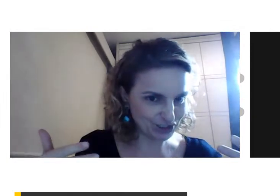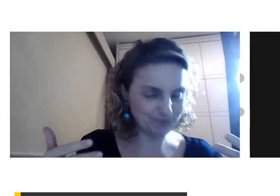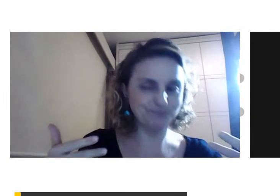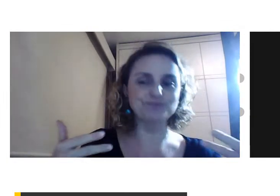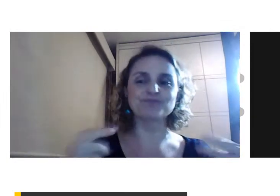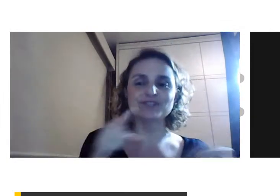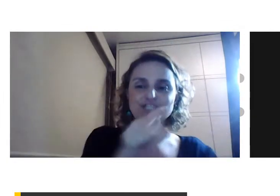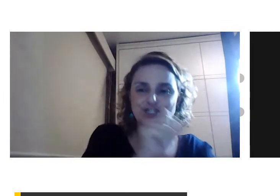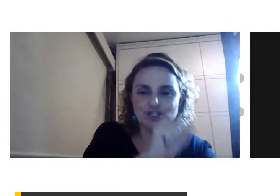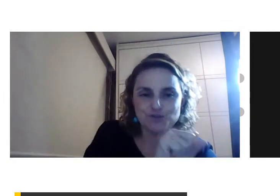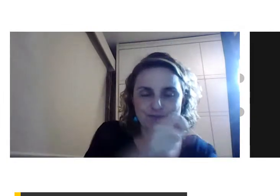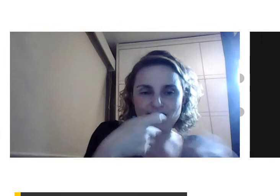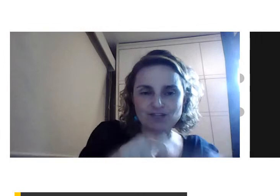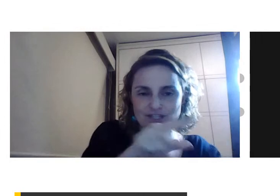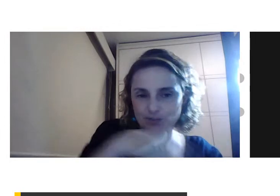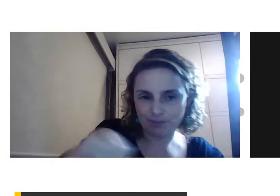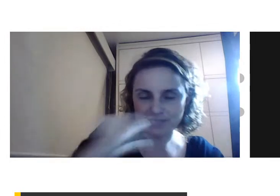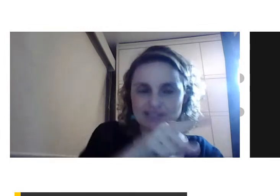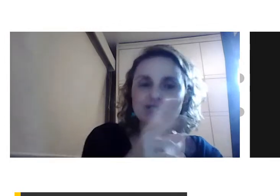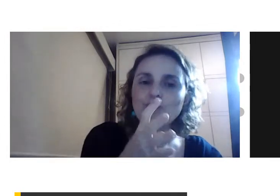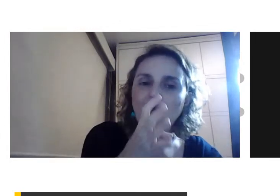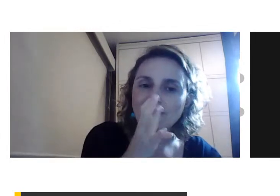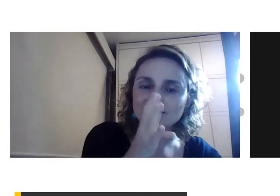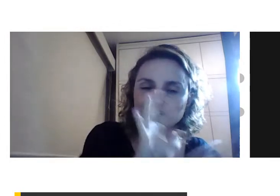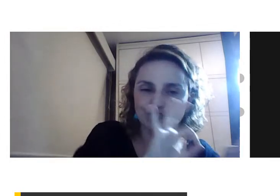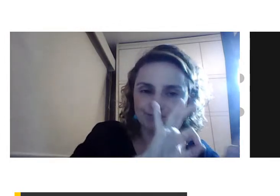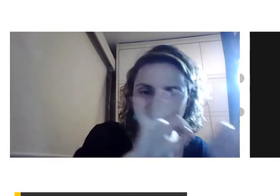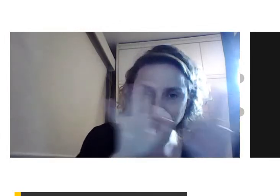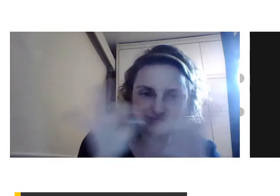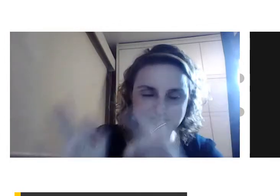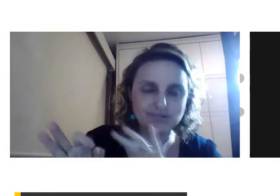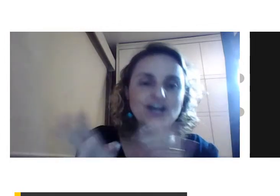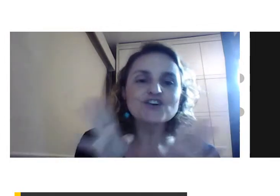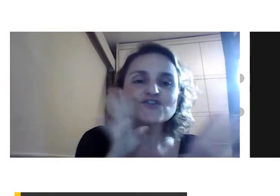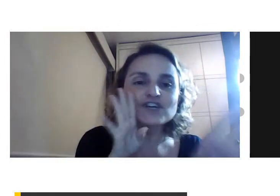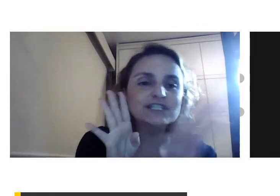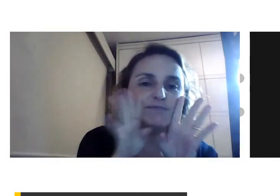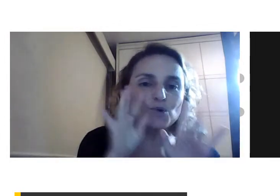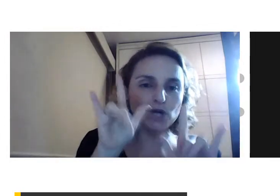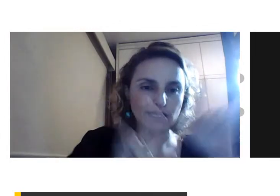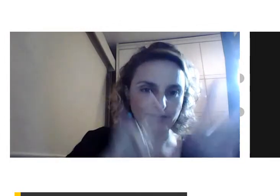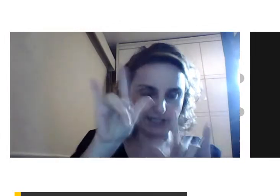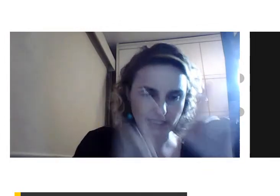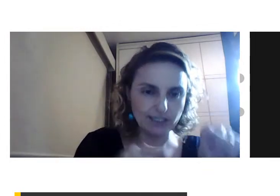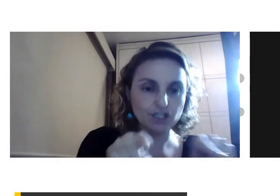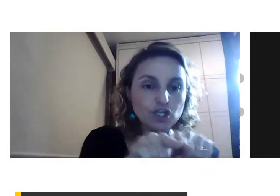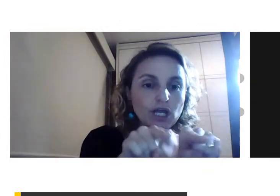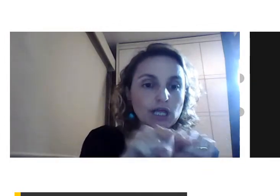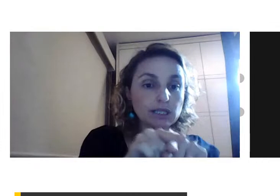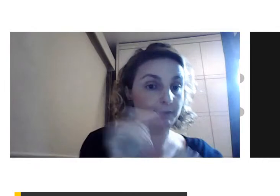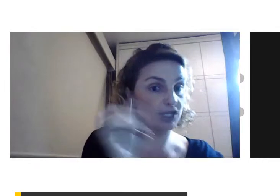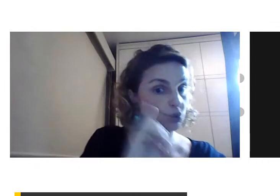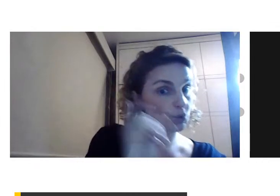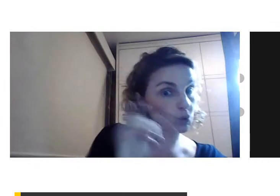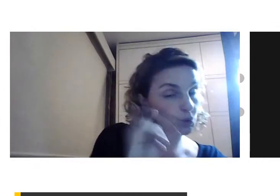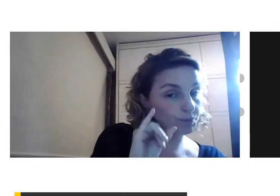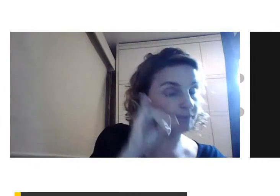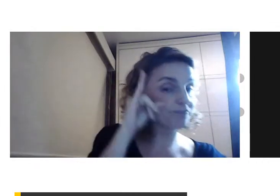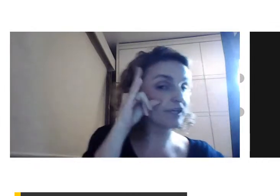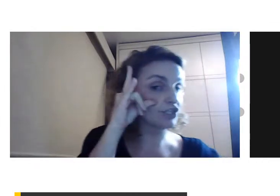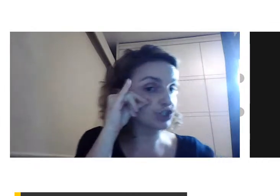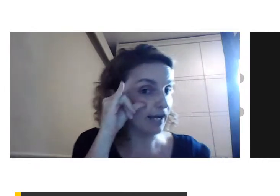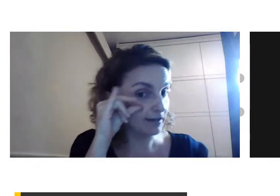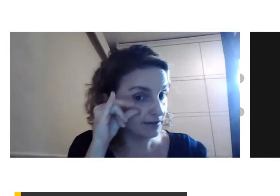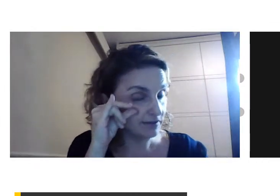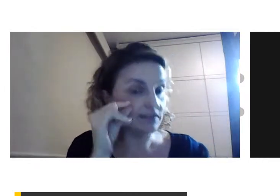relevante para essas pessoas nós tratamos através da TV Line Então se vocês quiserem conhecer vocês podem entrar